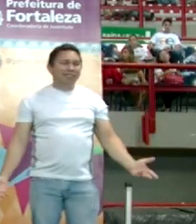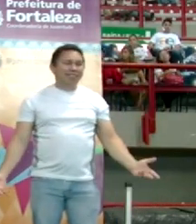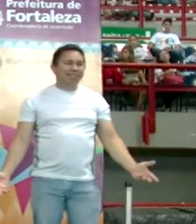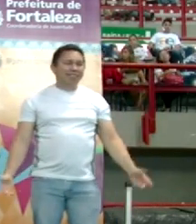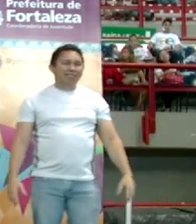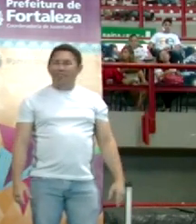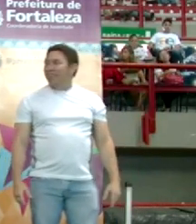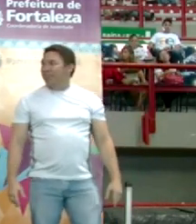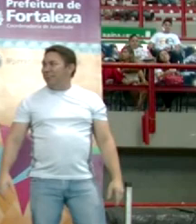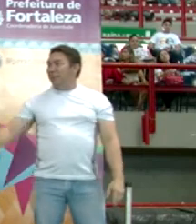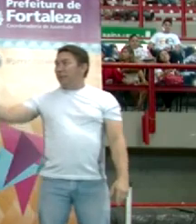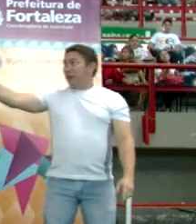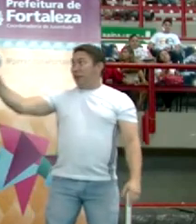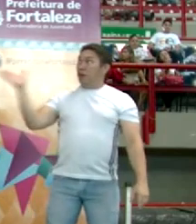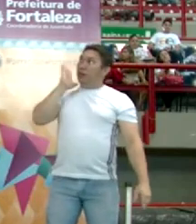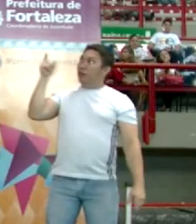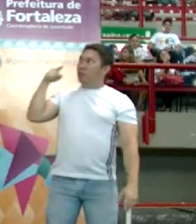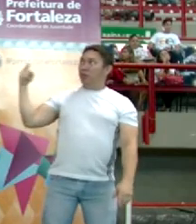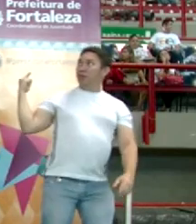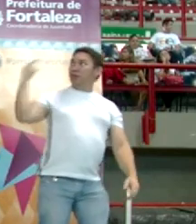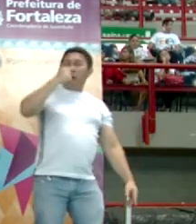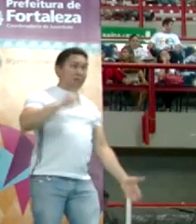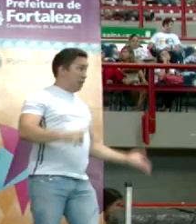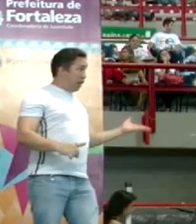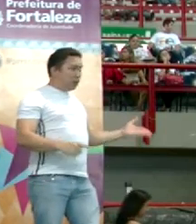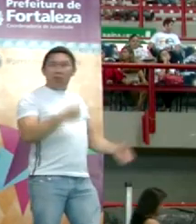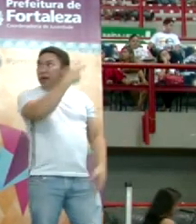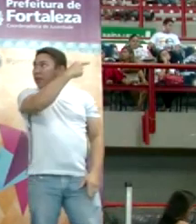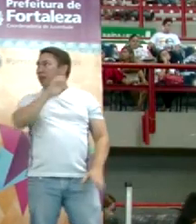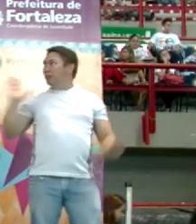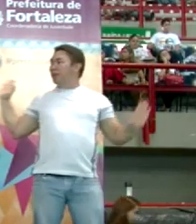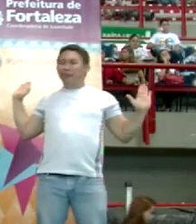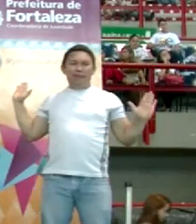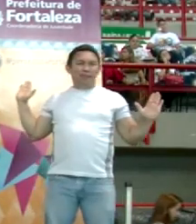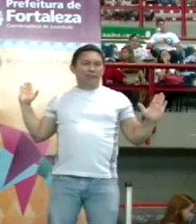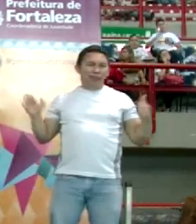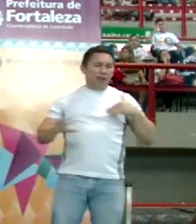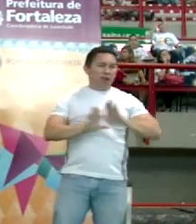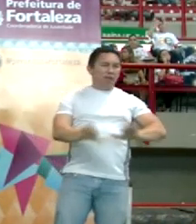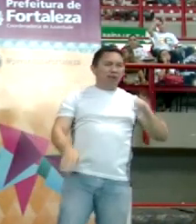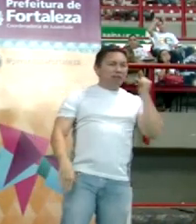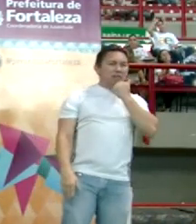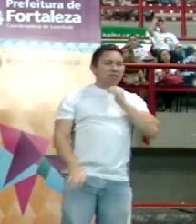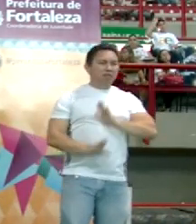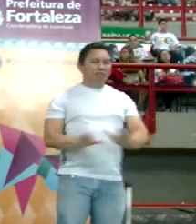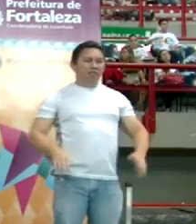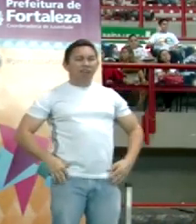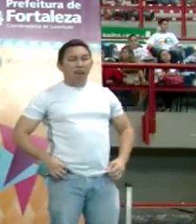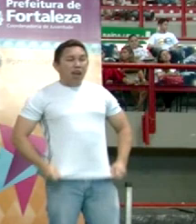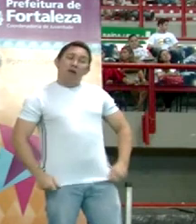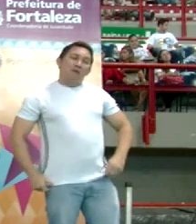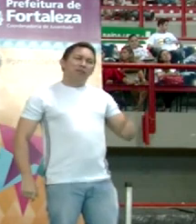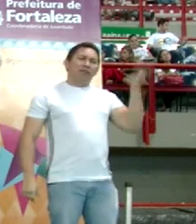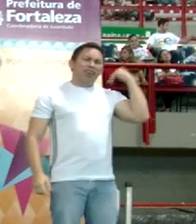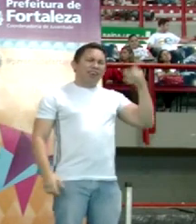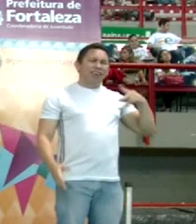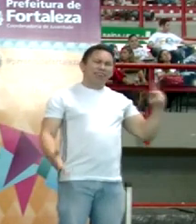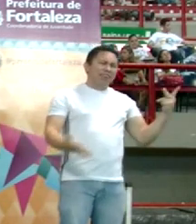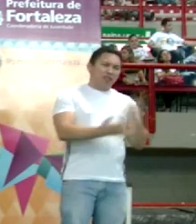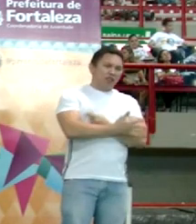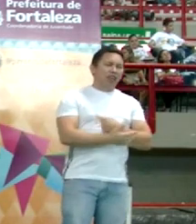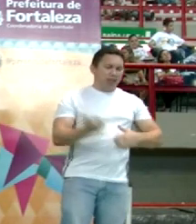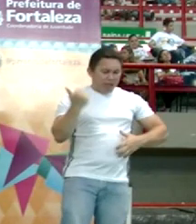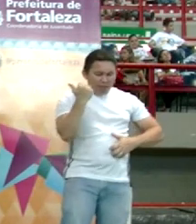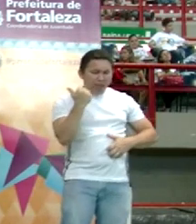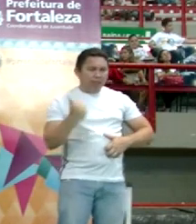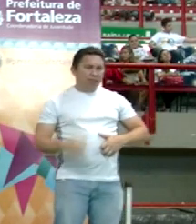Agora é o seguinte, vai bater nele. Entendeu? Eu nunca fui assim de ter vergonha de nada. Aí eu me lembro que uma vez eu estava numa dessas da